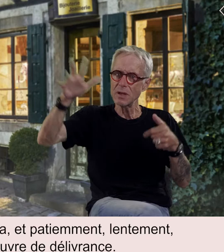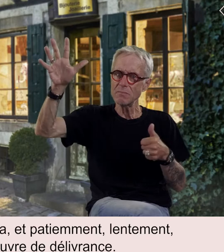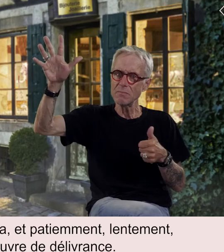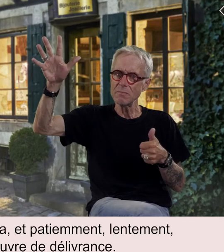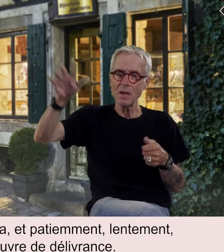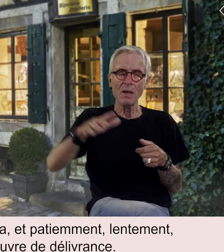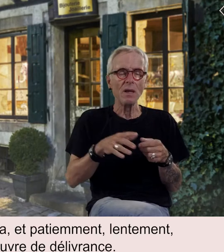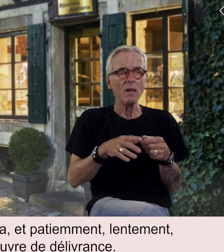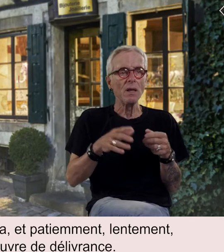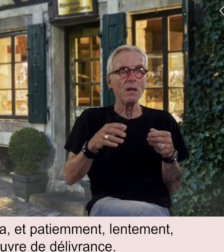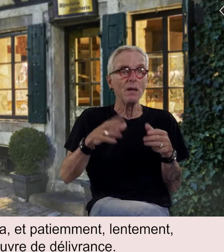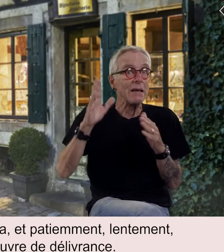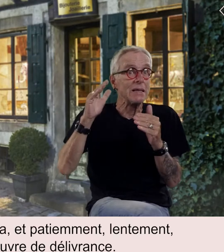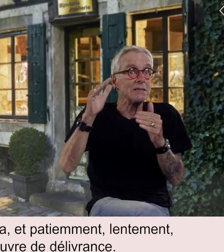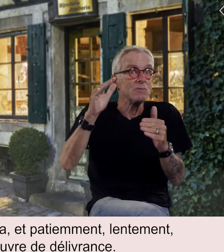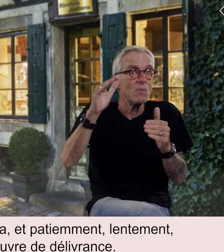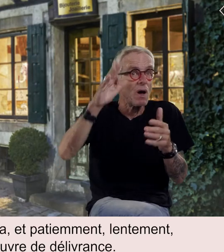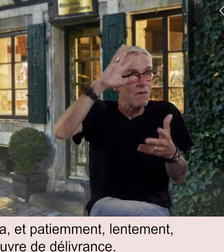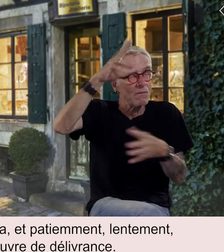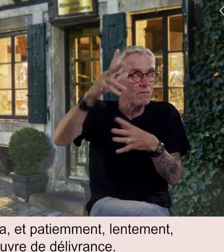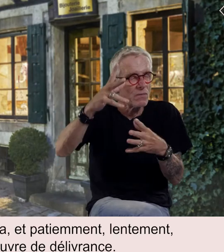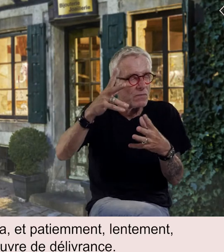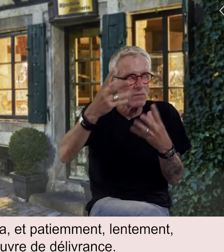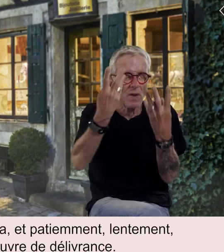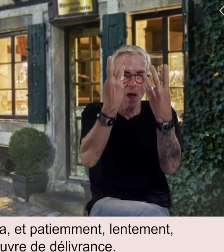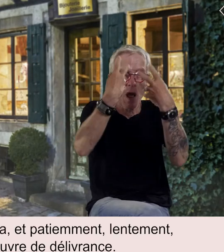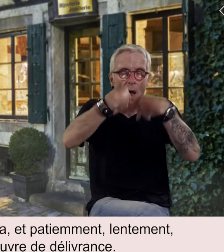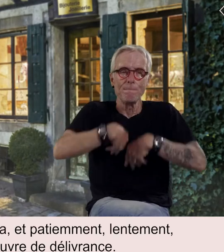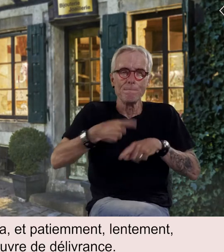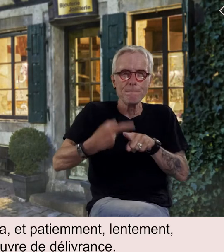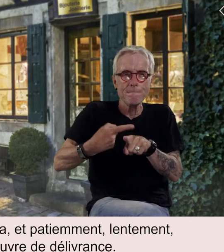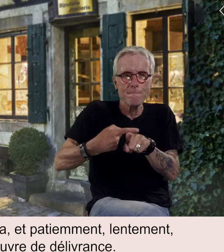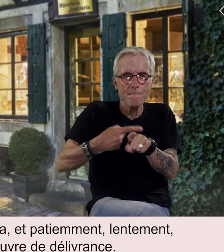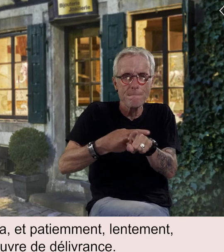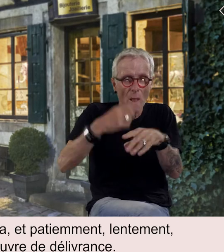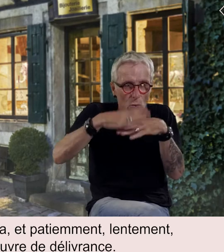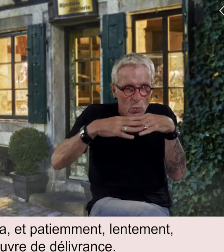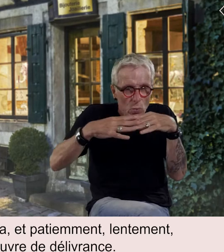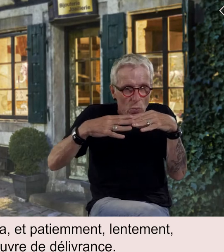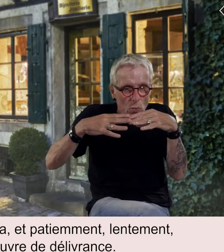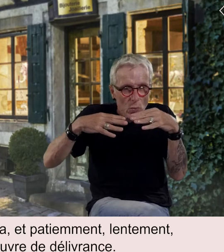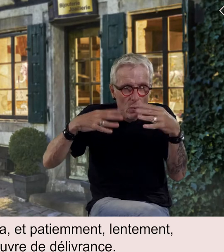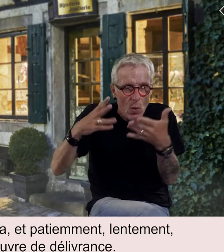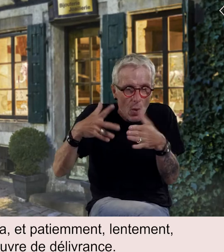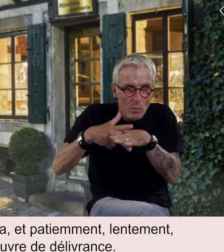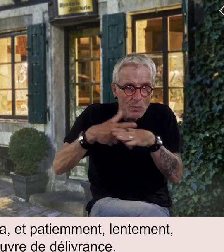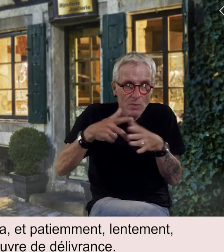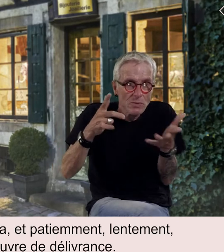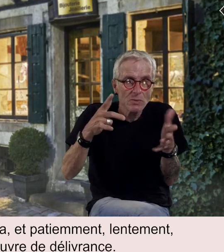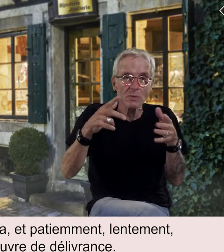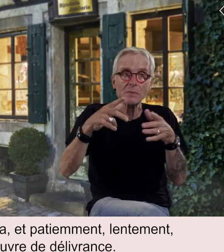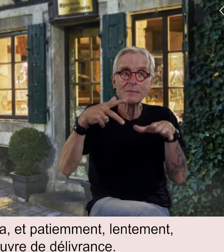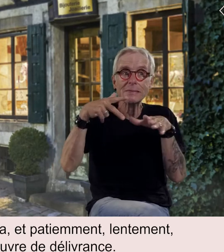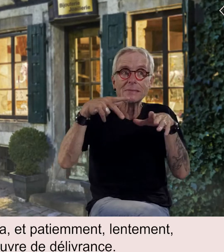Alors, un espoir fou la pénétra. Et patiemment, lentement, elle commença l'œuvre de délivrance.